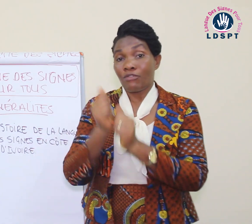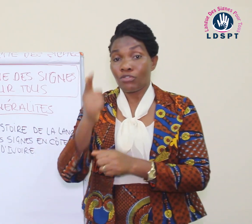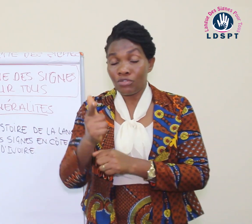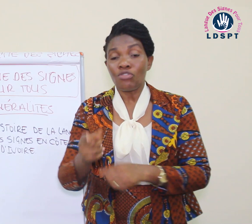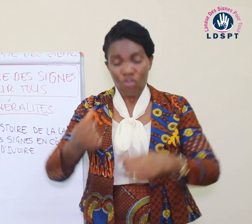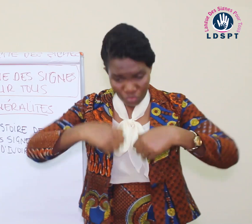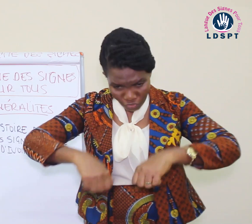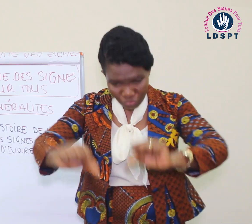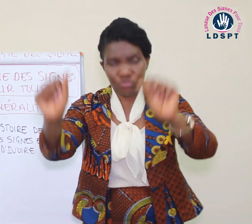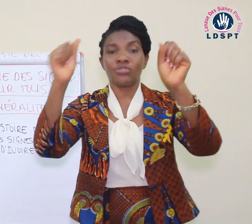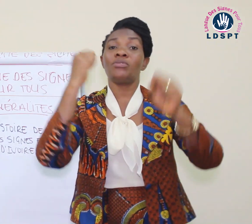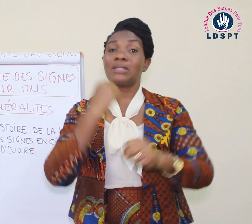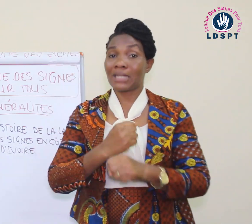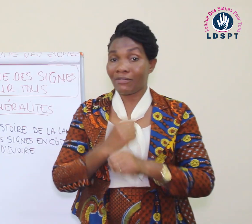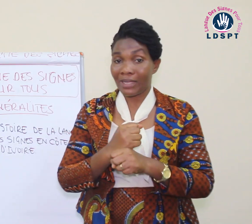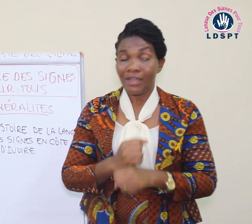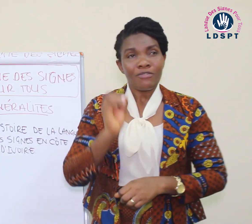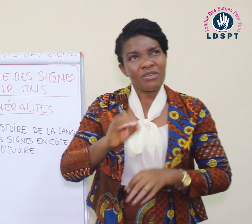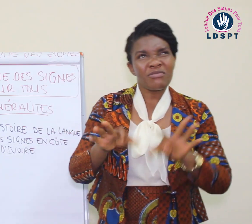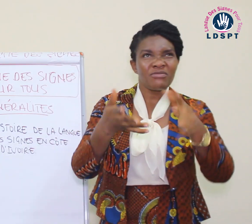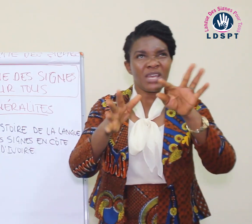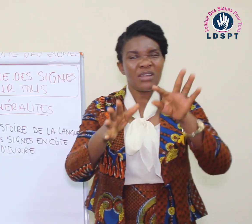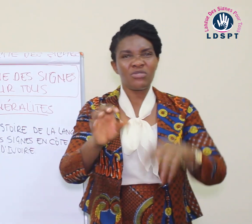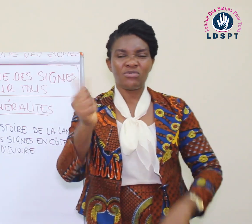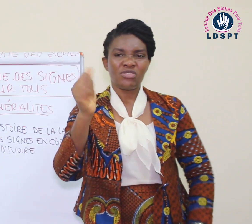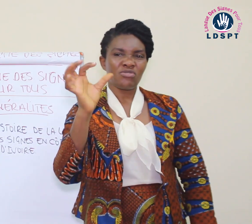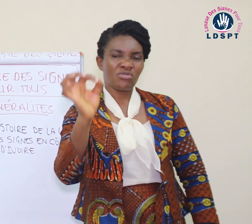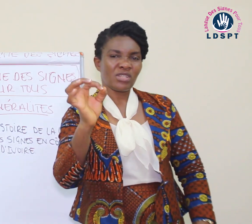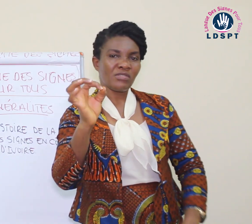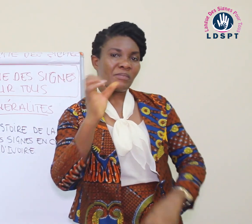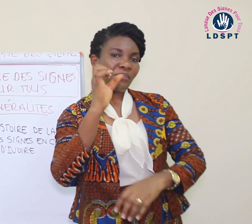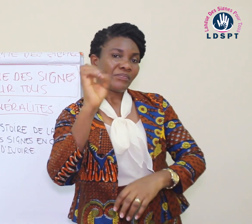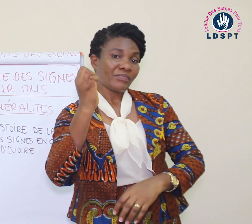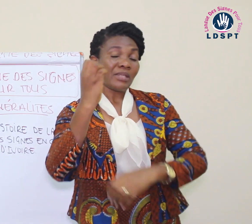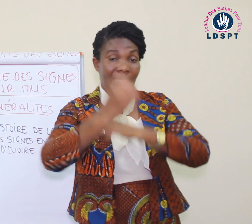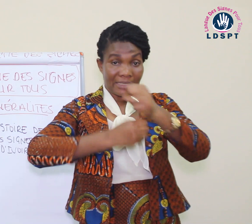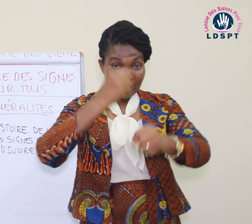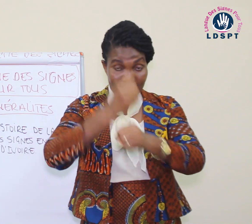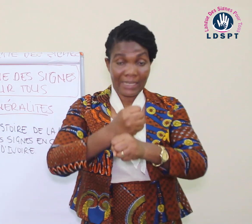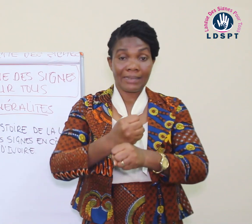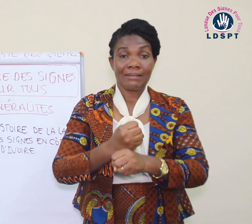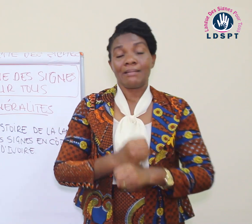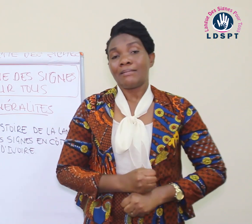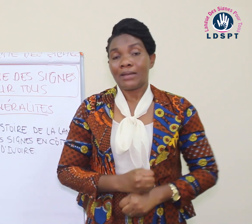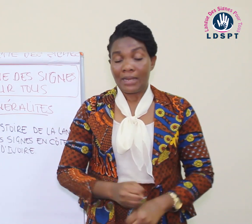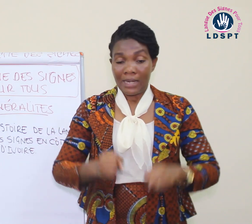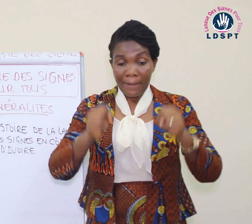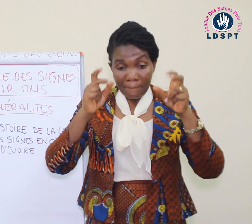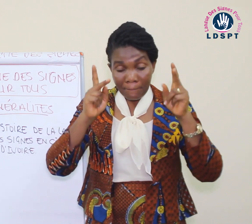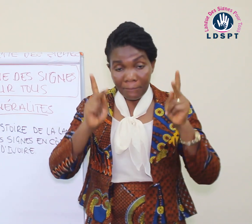fait qu'à partir du 19e siècle, la culture sourde a connu une terrible